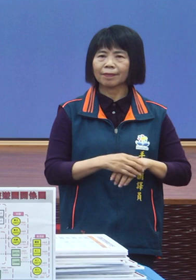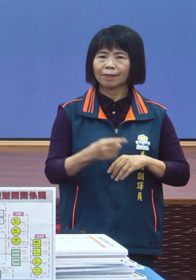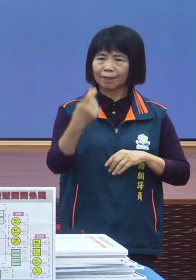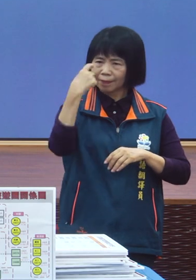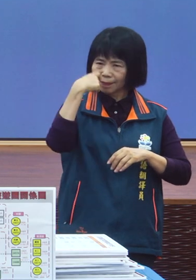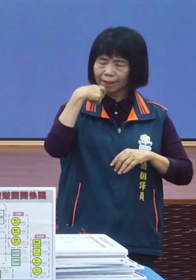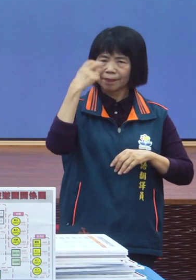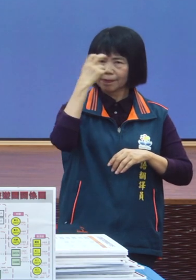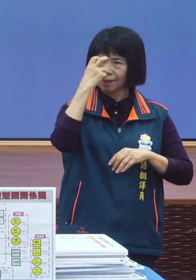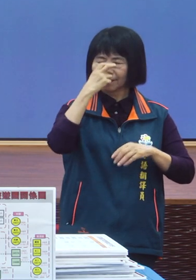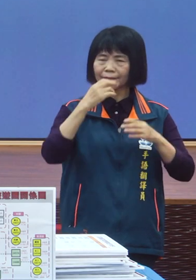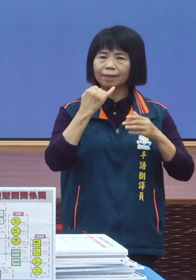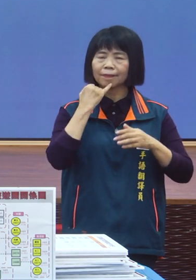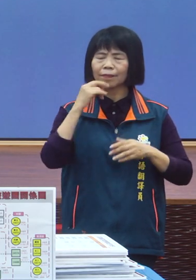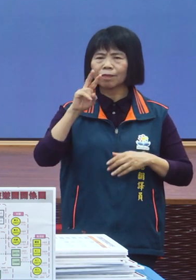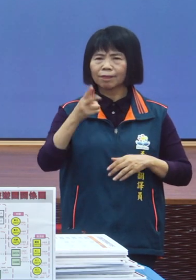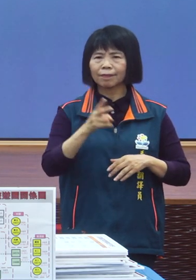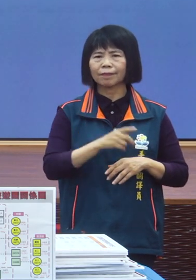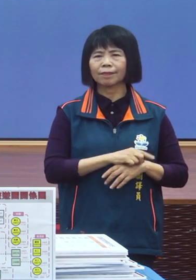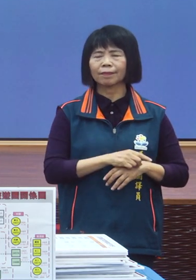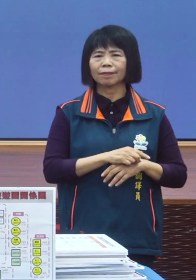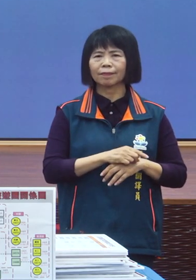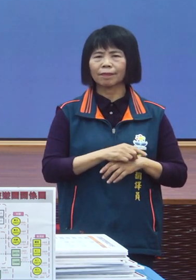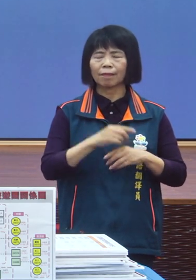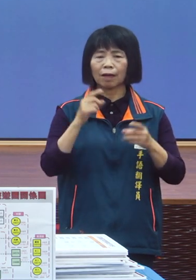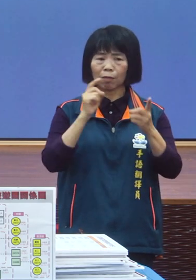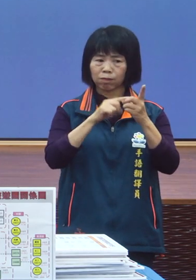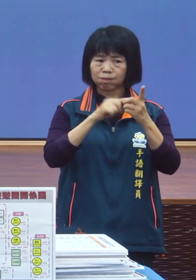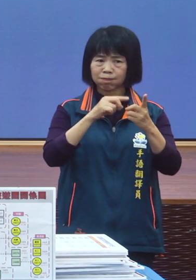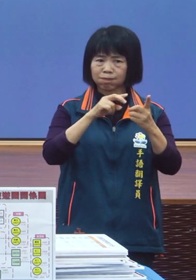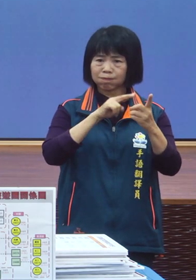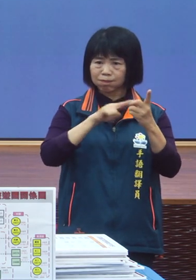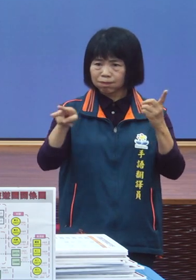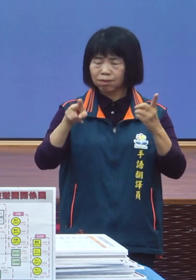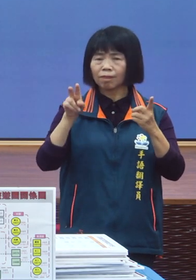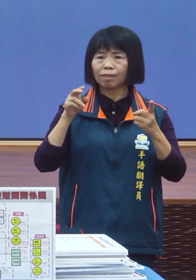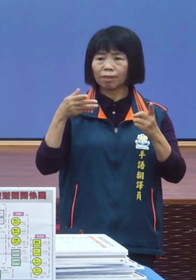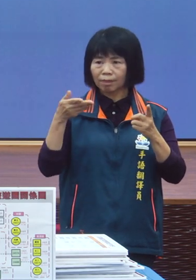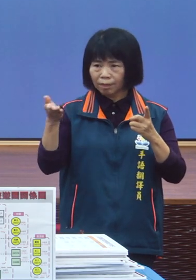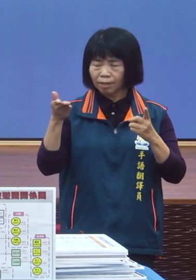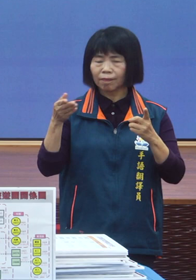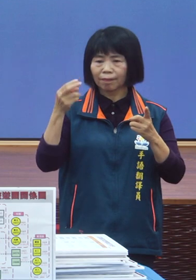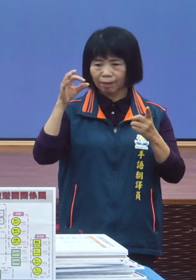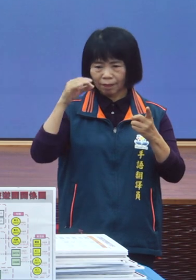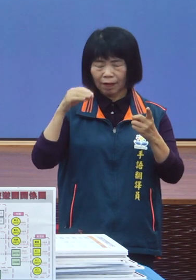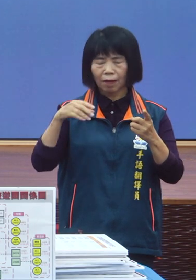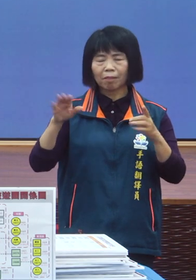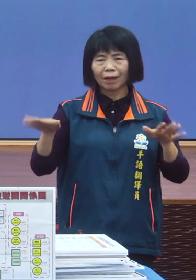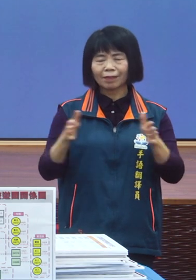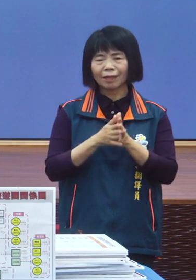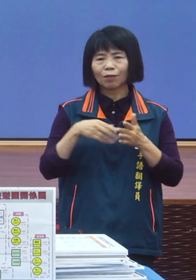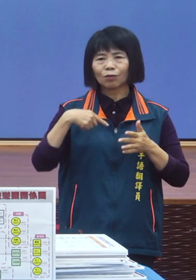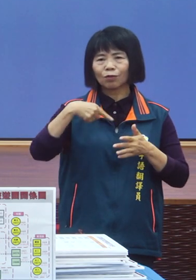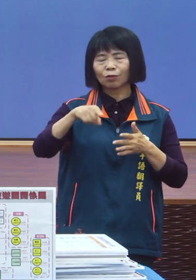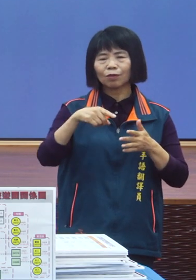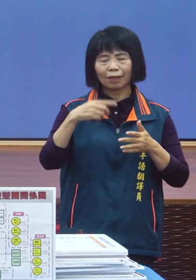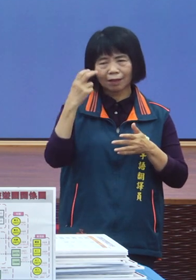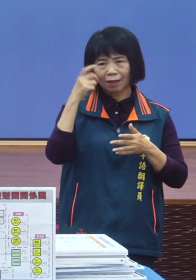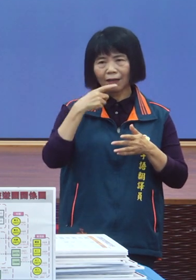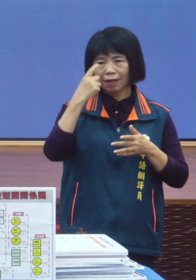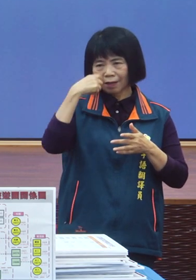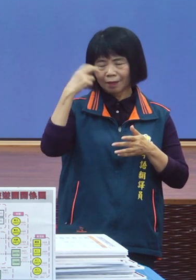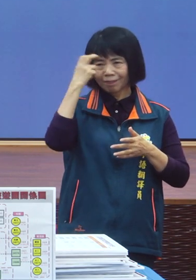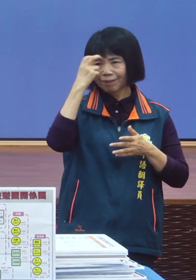筛检站去做筛检，或是你收到细胞检讯的也请到那个筛检站去筛检那我们花莲目前